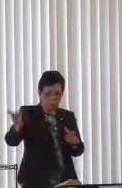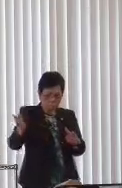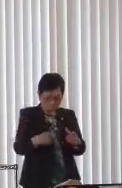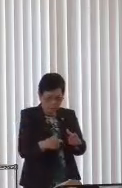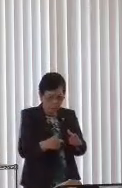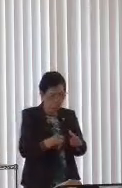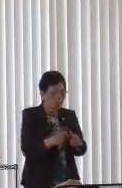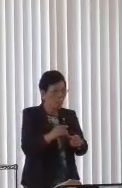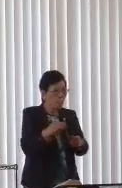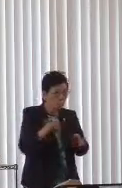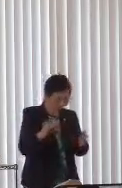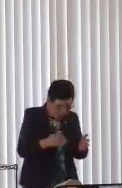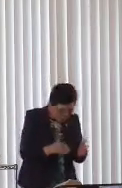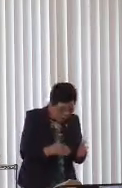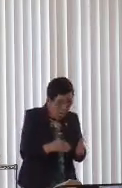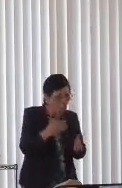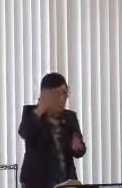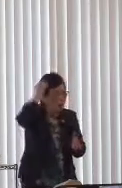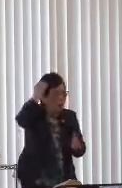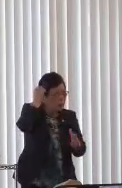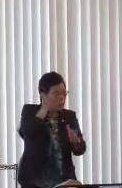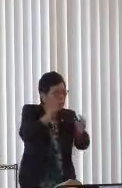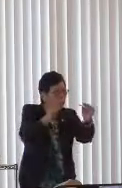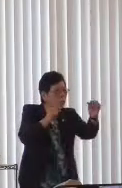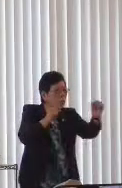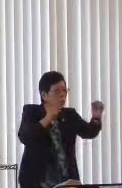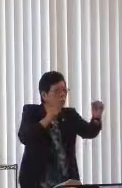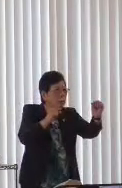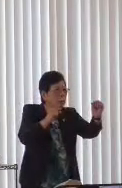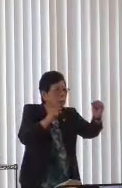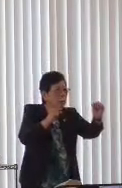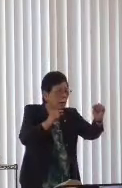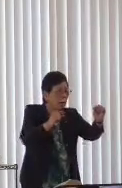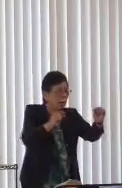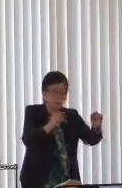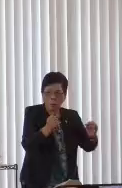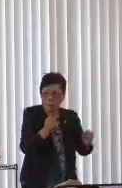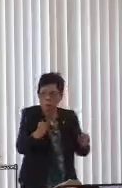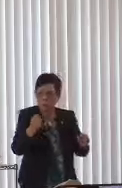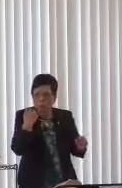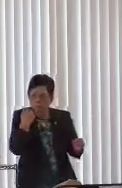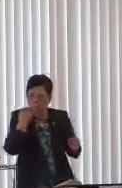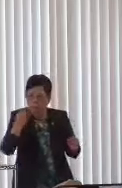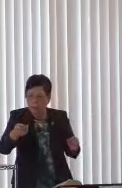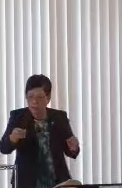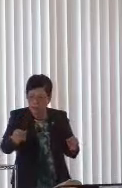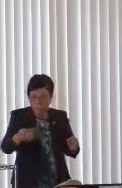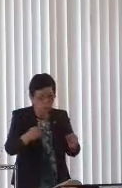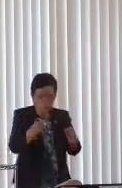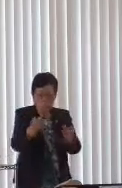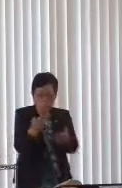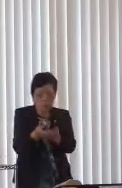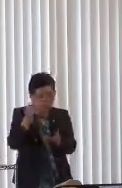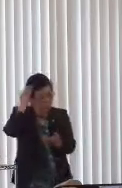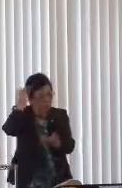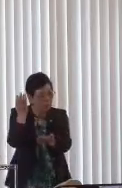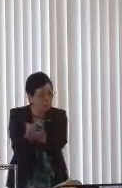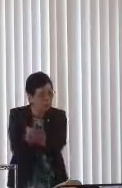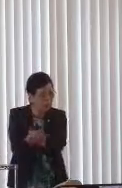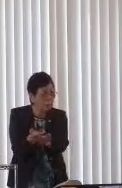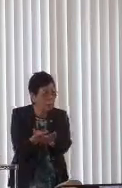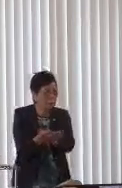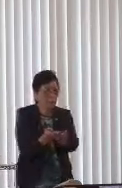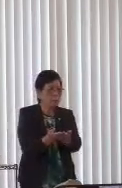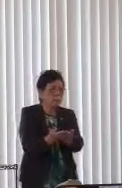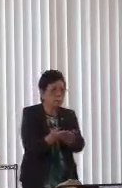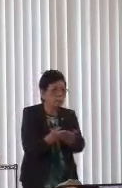で、持ってる人にちょっとくれませんかって言って、いやいやもうこれは私の分しかないからって言ってですね、もらえなかった。